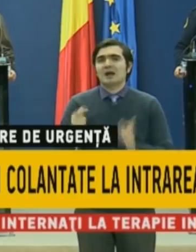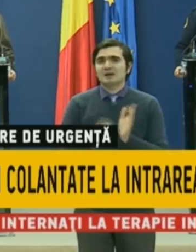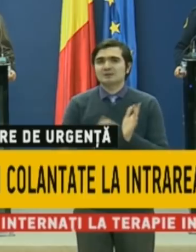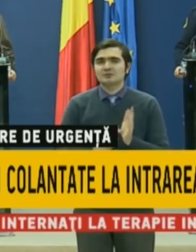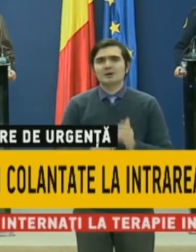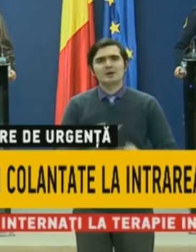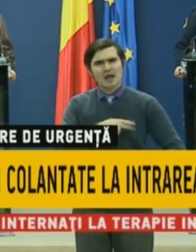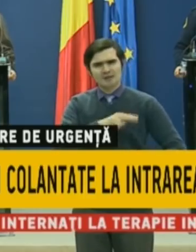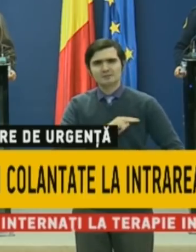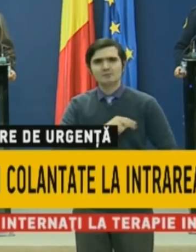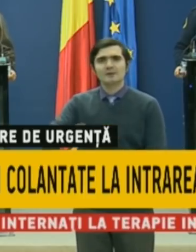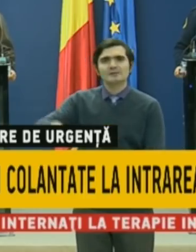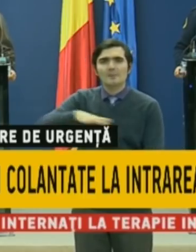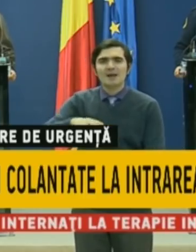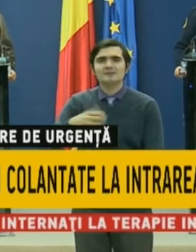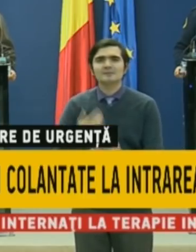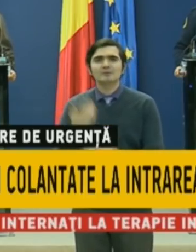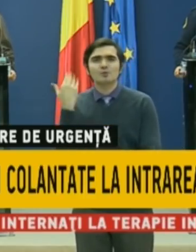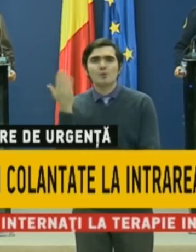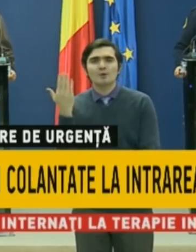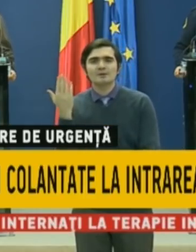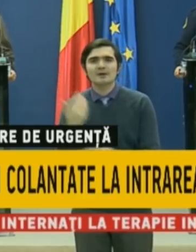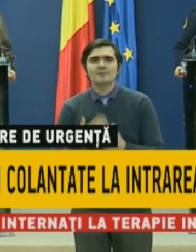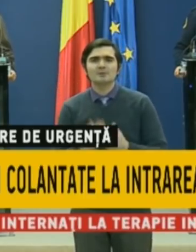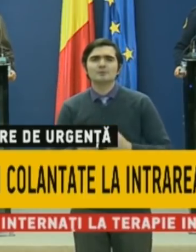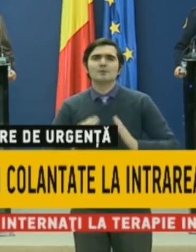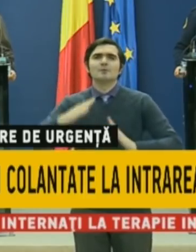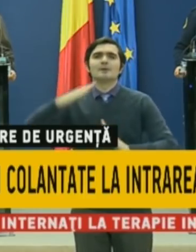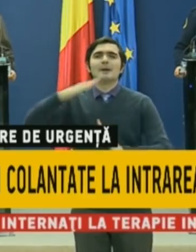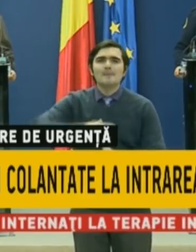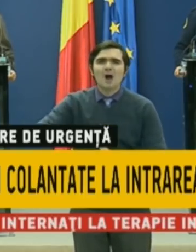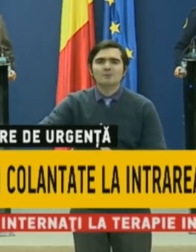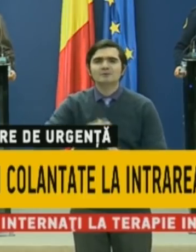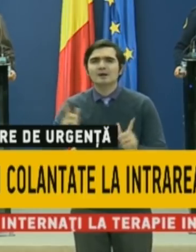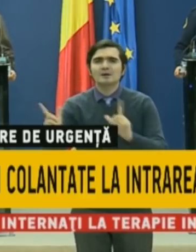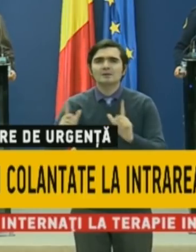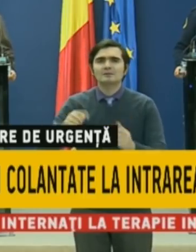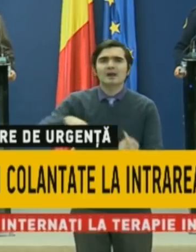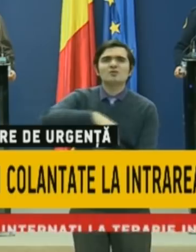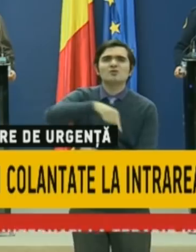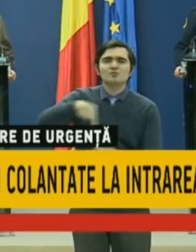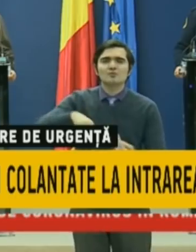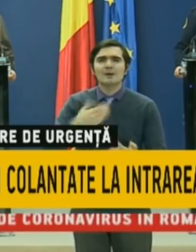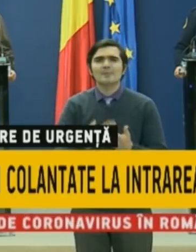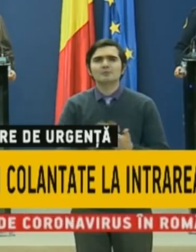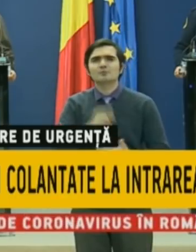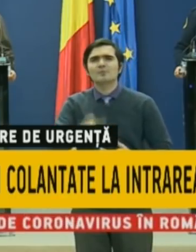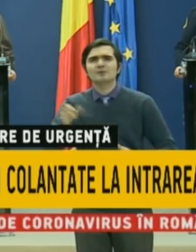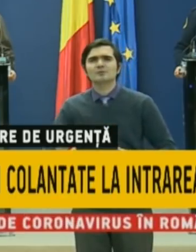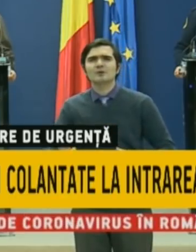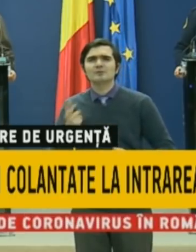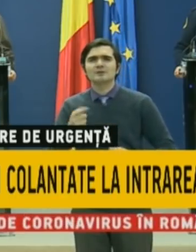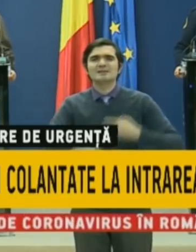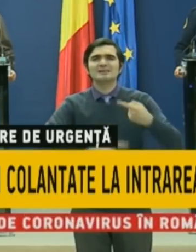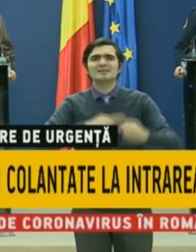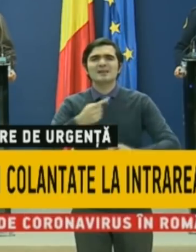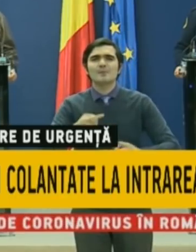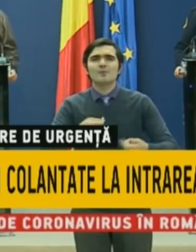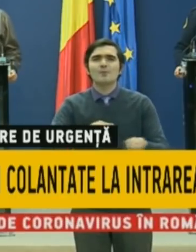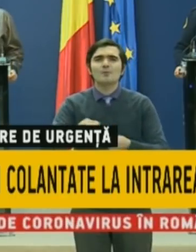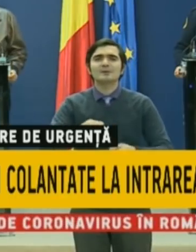destinate repausului între ture sau gărzi personalului din sistemul public sanitar în